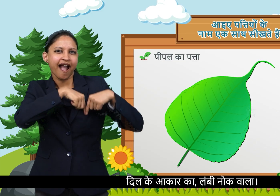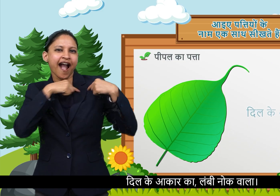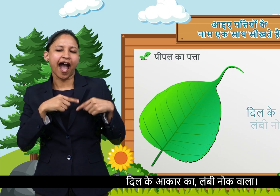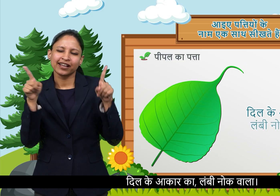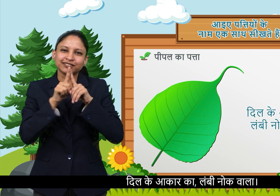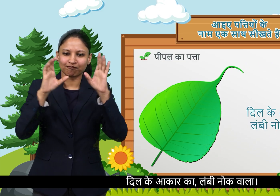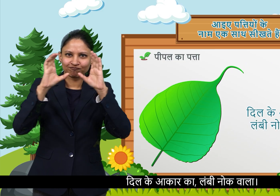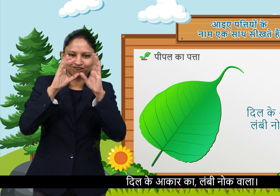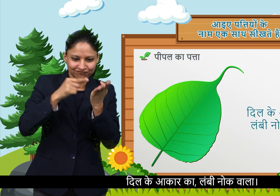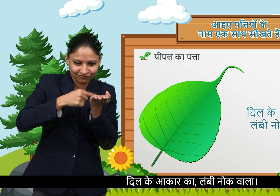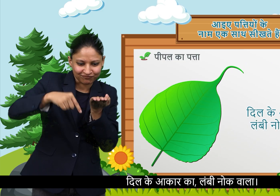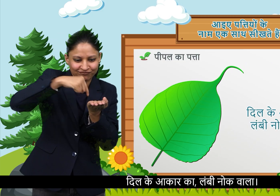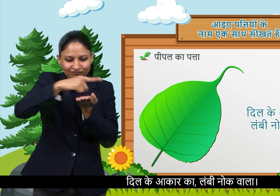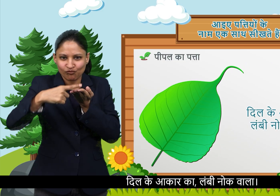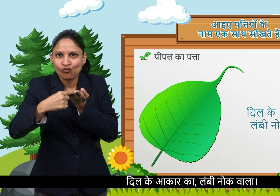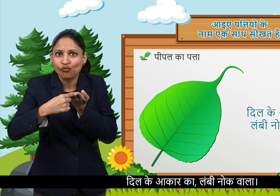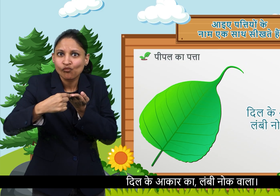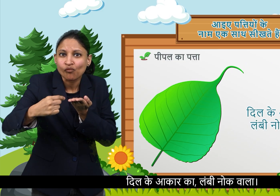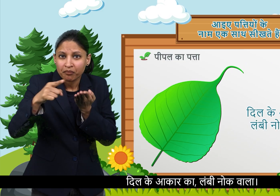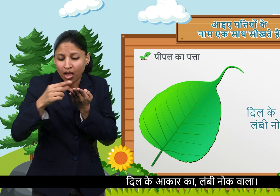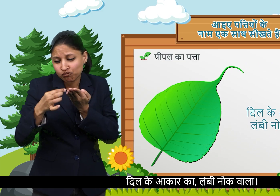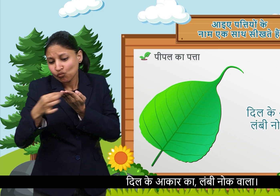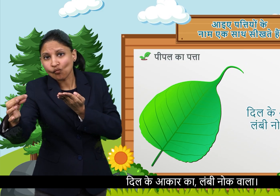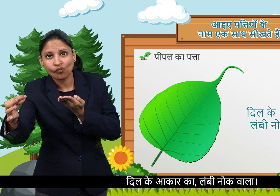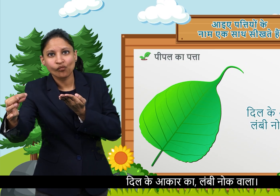दिल के आकार का, लंबी नोक वाला।